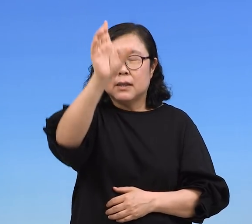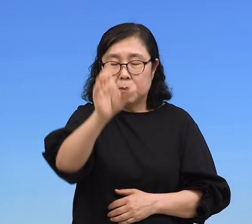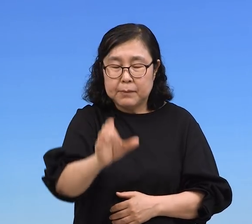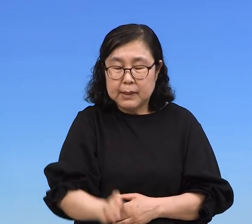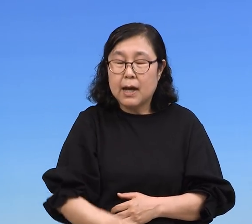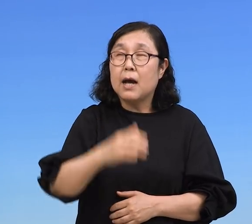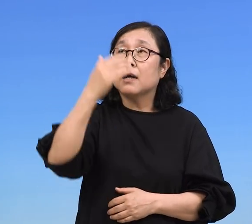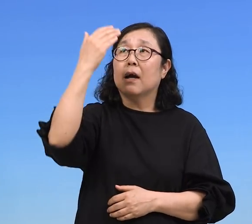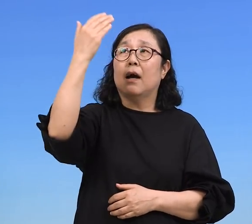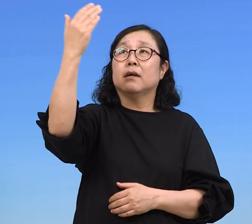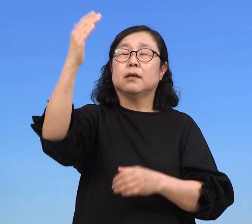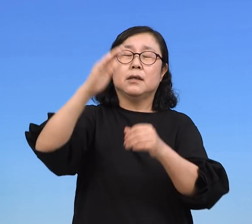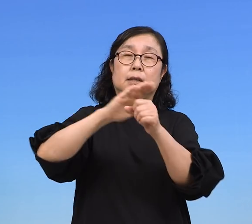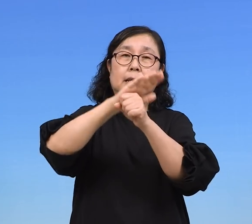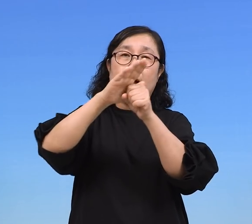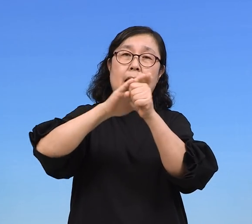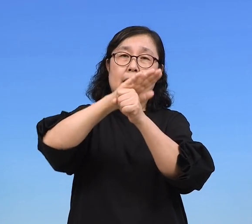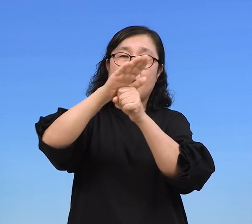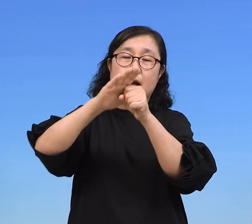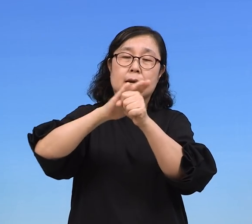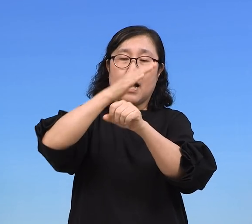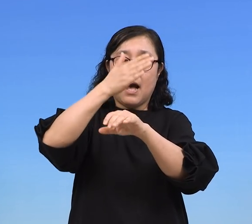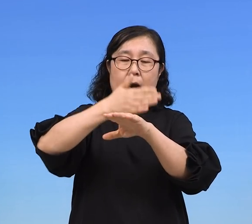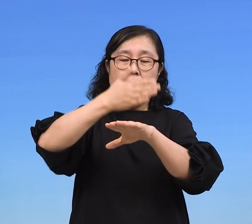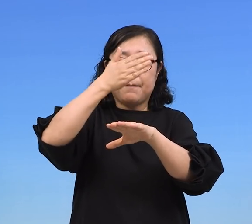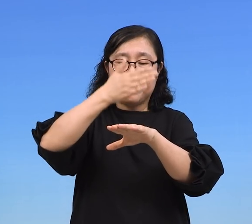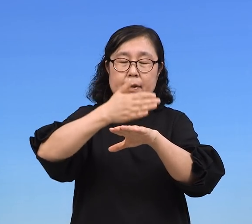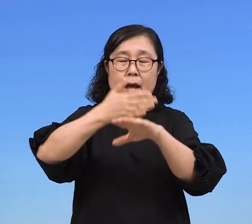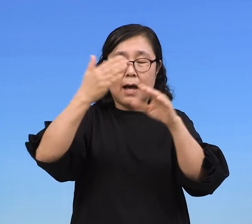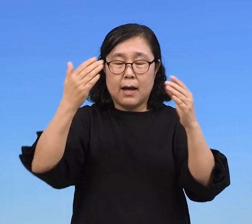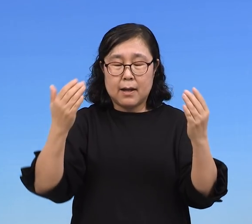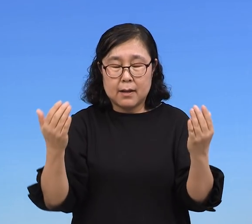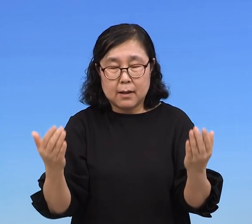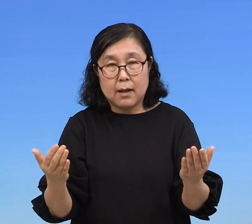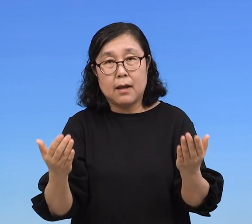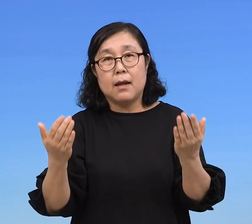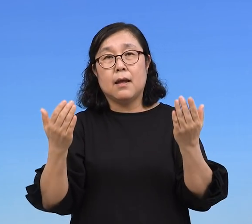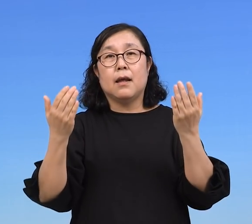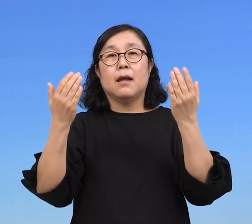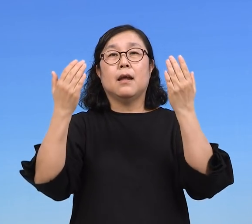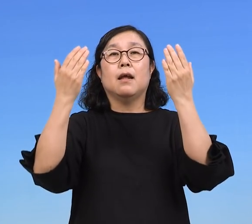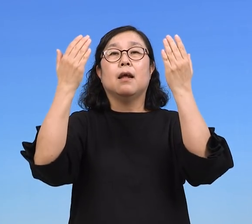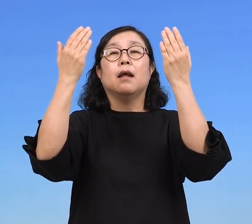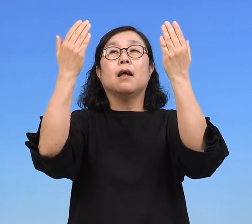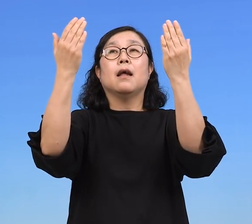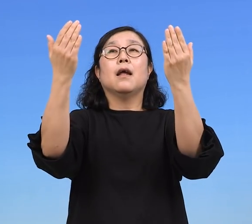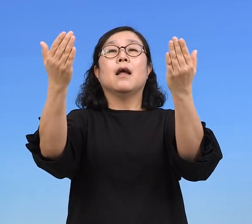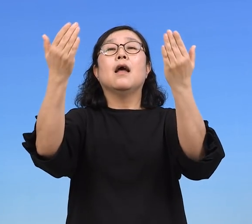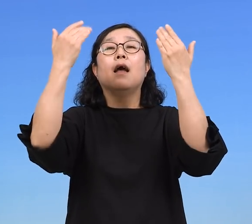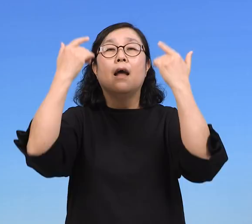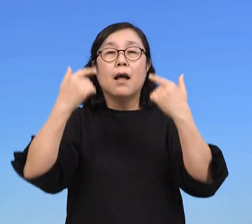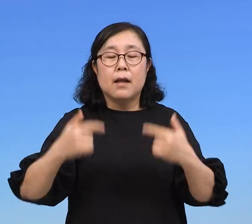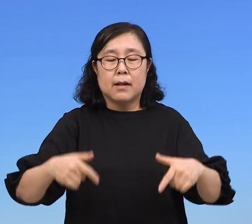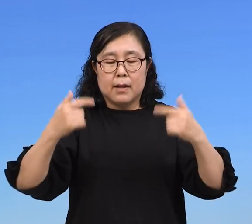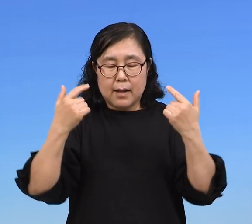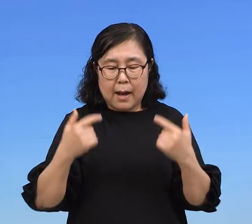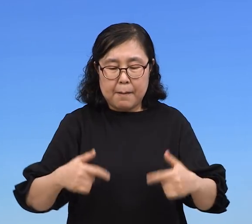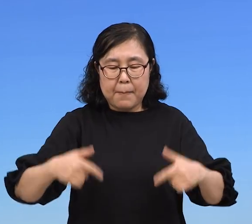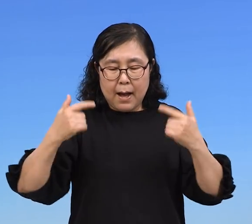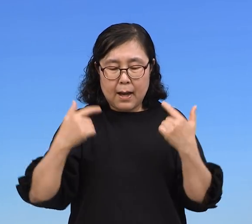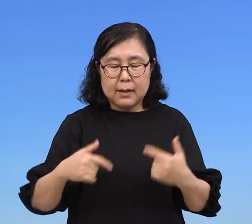십자가 그 사랑 감사하네. 얕은 우리 심령이지만 은혜를